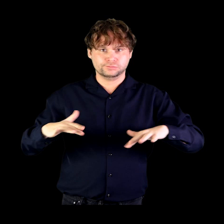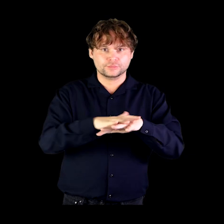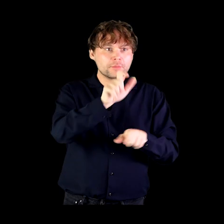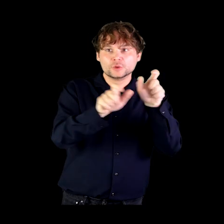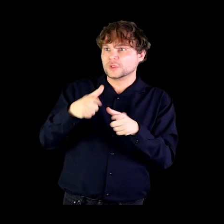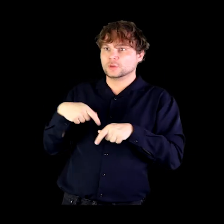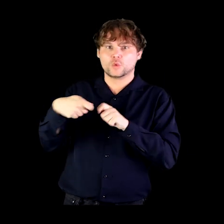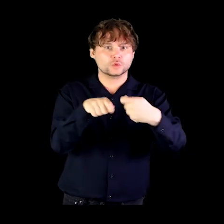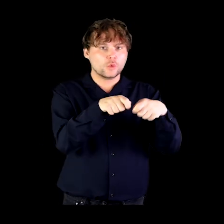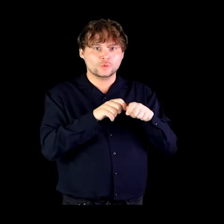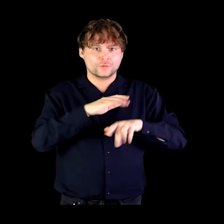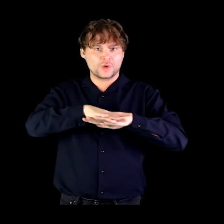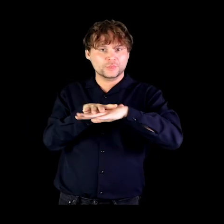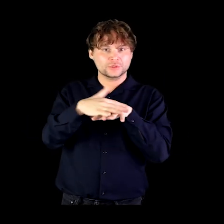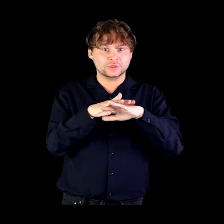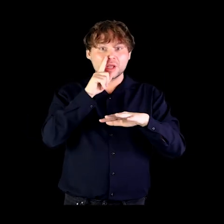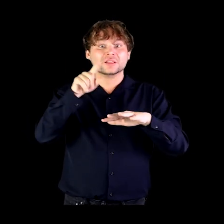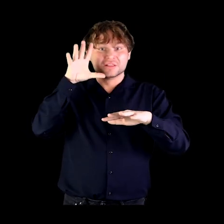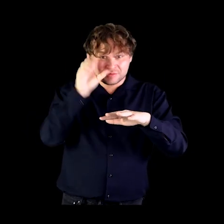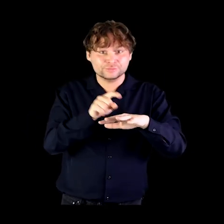miteinander verbogen sind. Und wenn wir das anfangen,